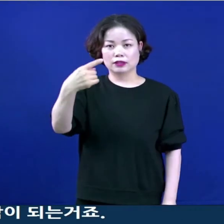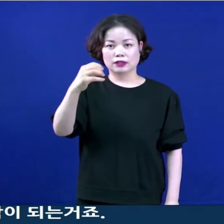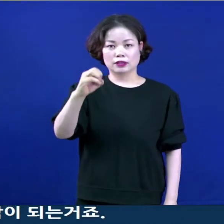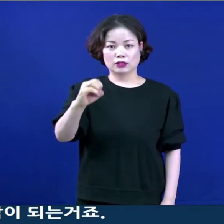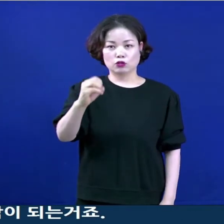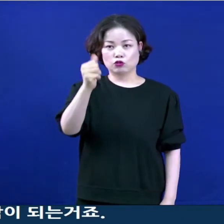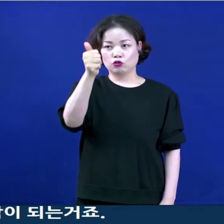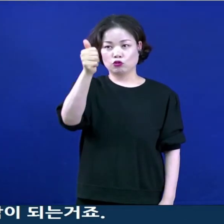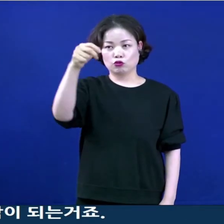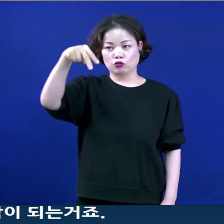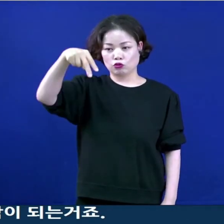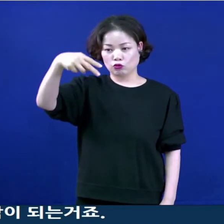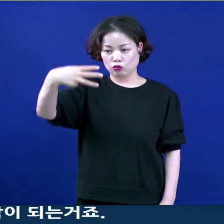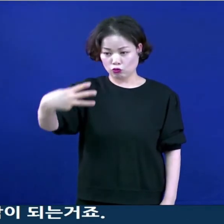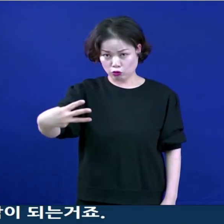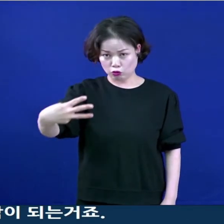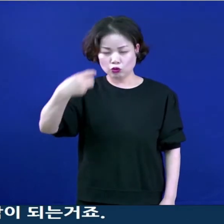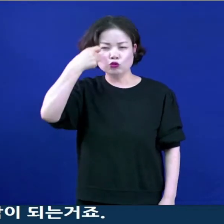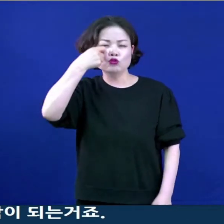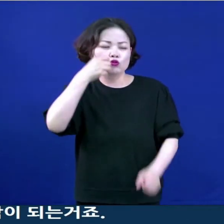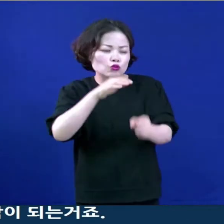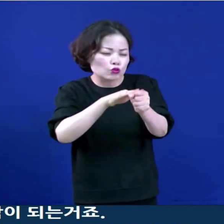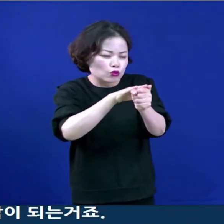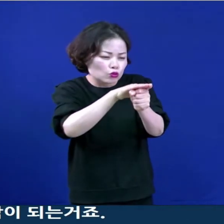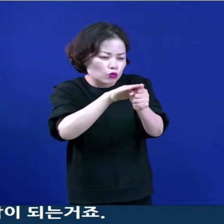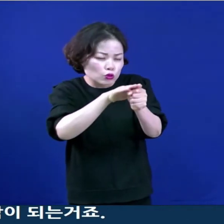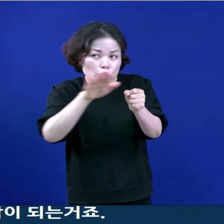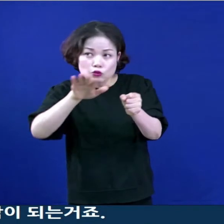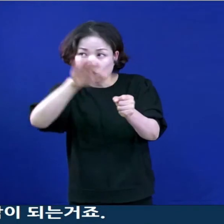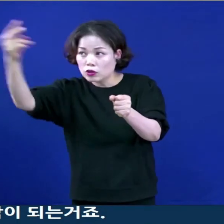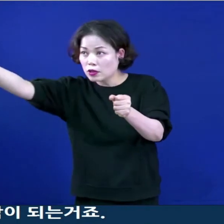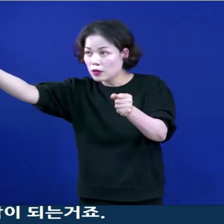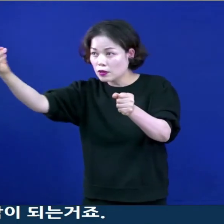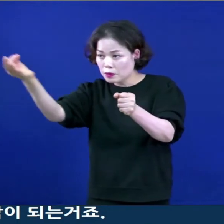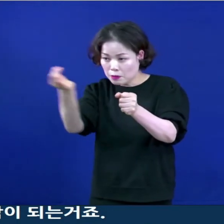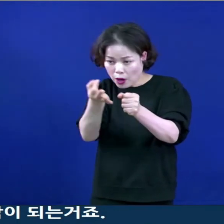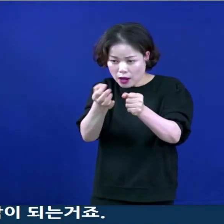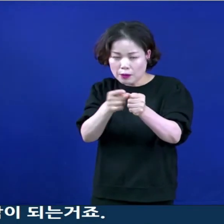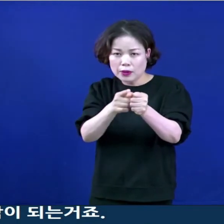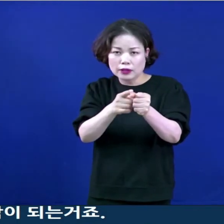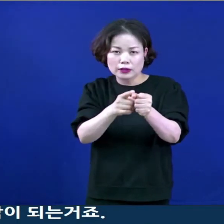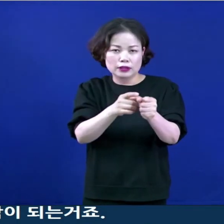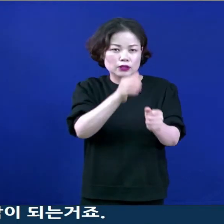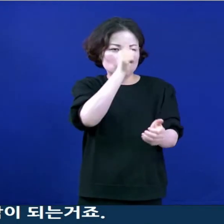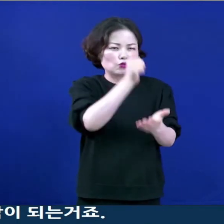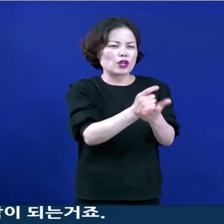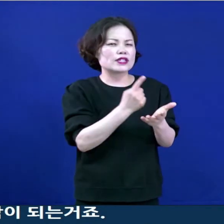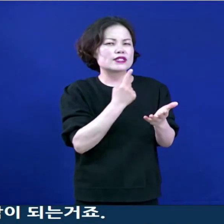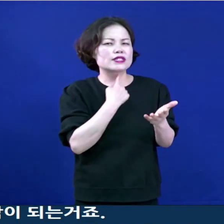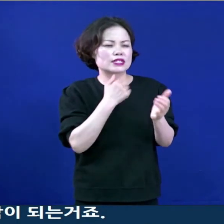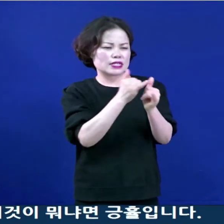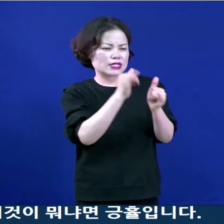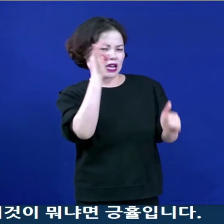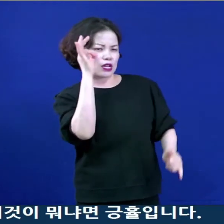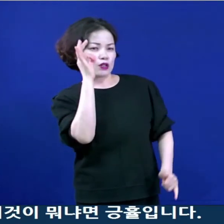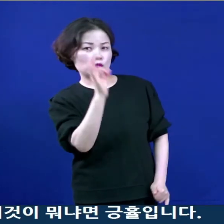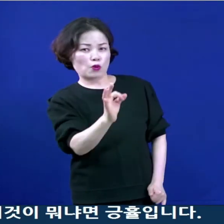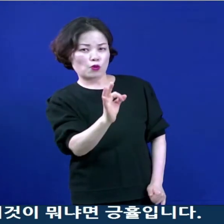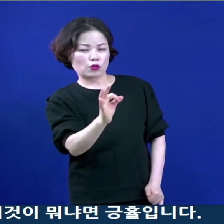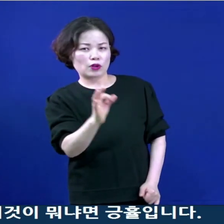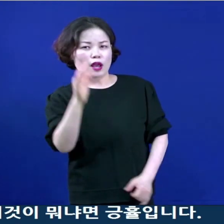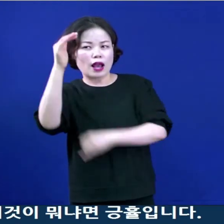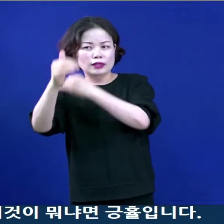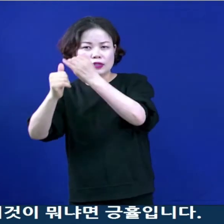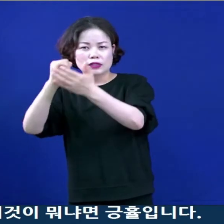하나님의 긍휼의 마음이 우리를 보면서, 죄 지은 인간, 타락한 인간들을 보면서 하나님의